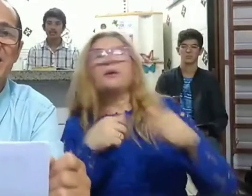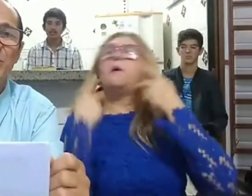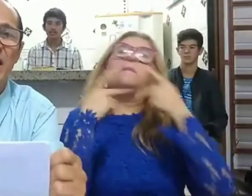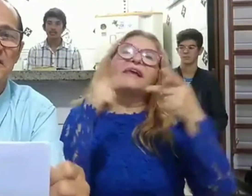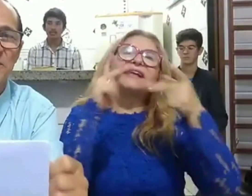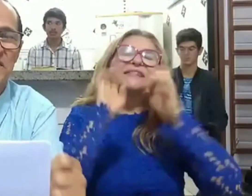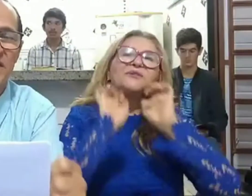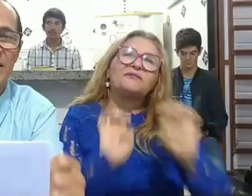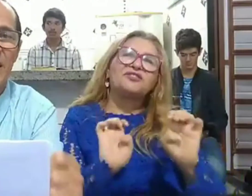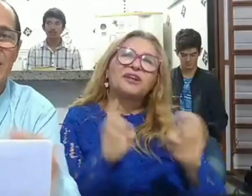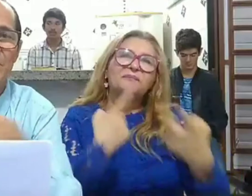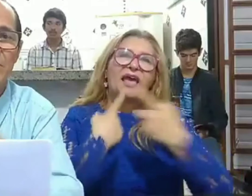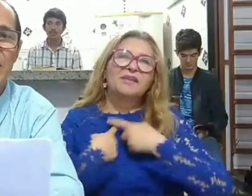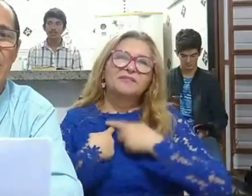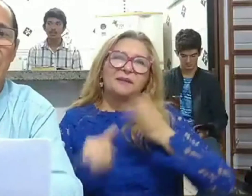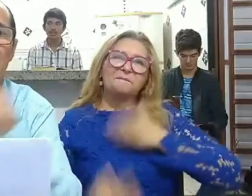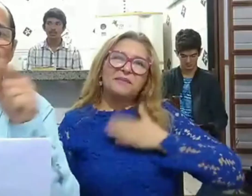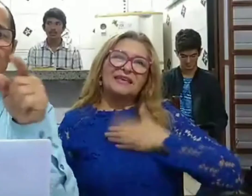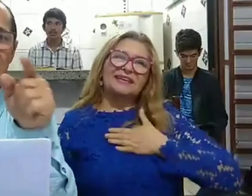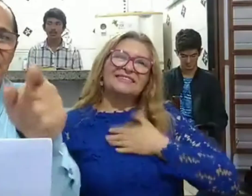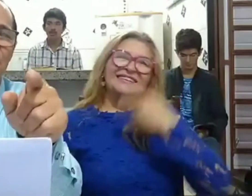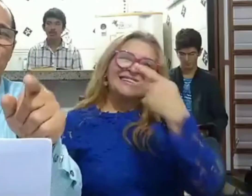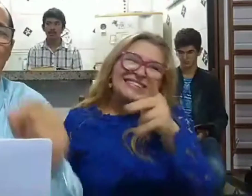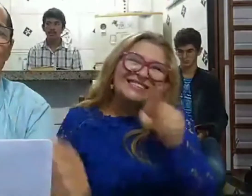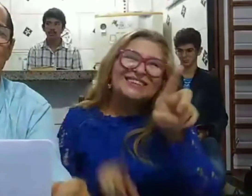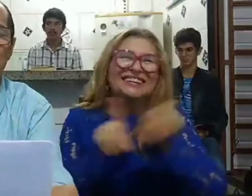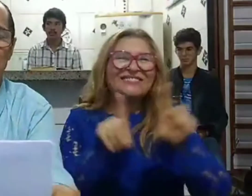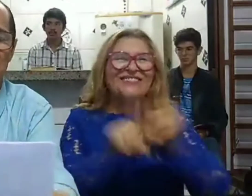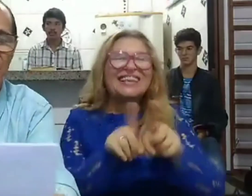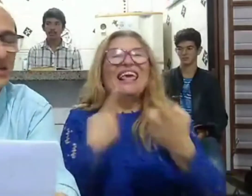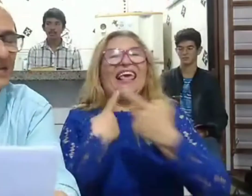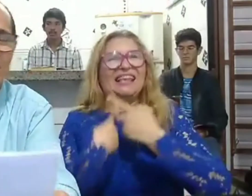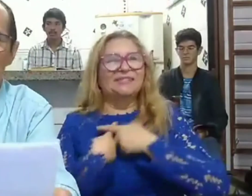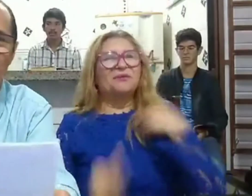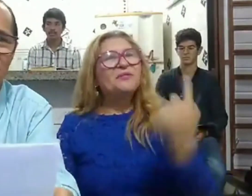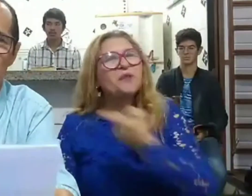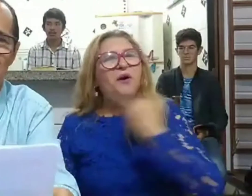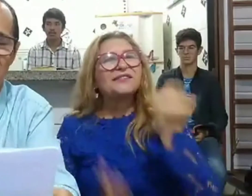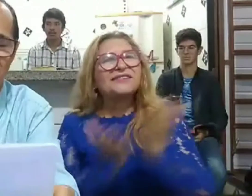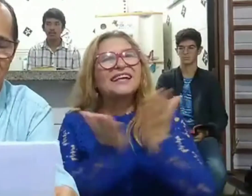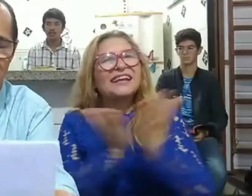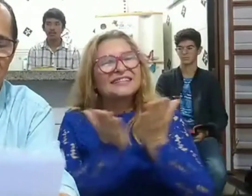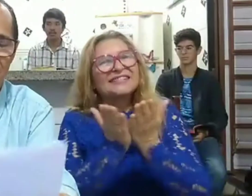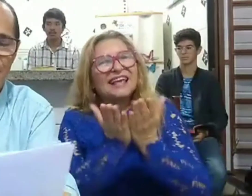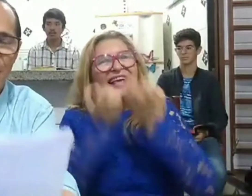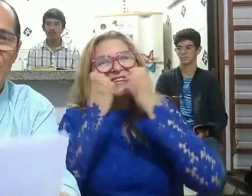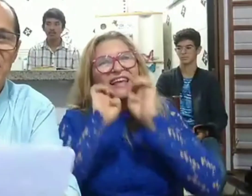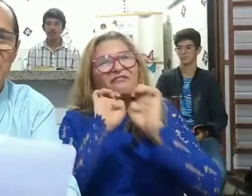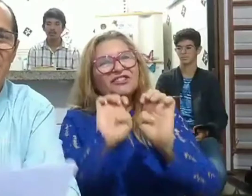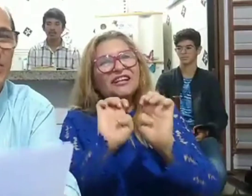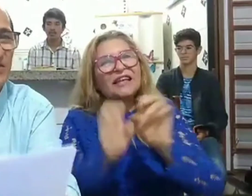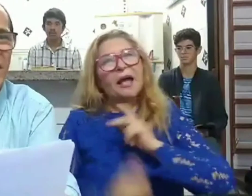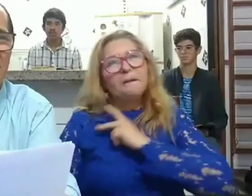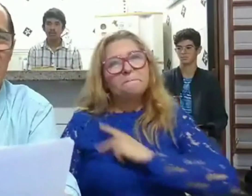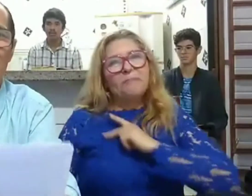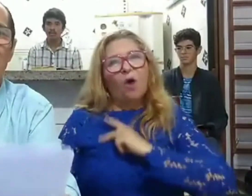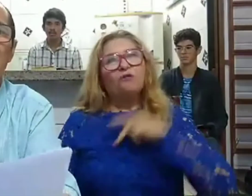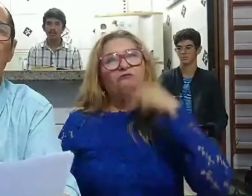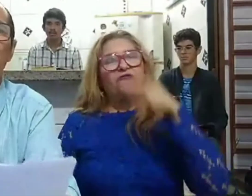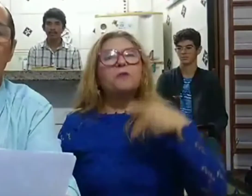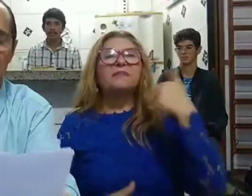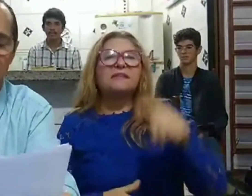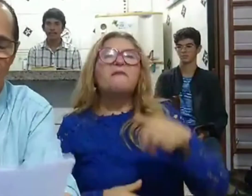esta é uma responsabilidade minha e sua, é uma responsabilidade de todos os crentes. E Paulo diz que devemos fazer isto